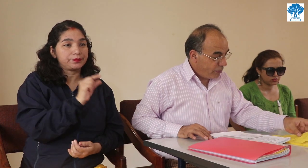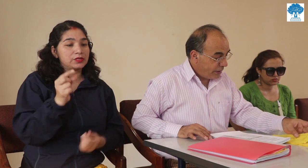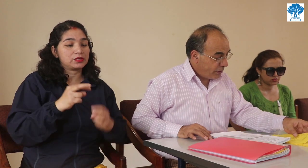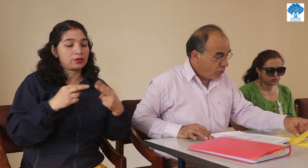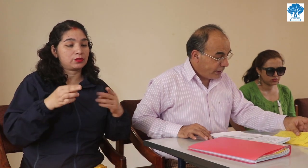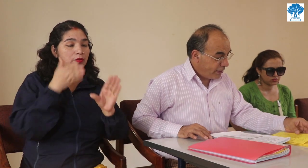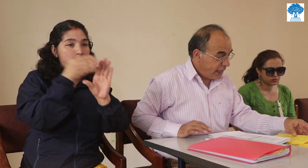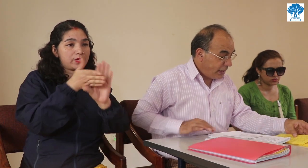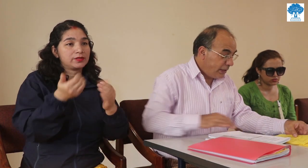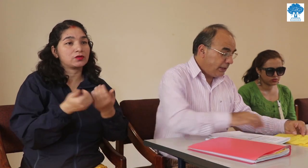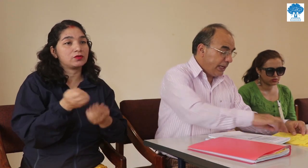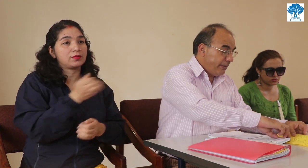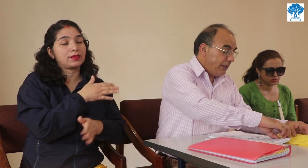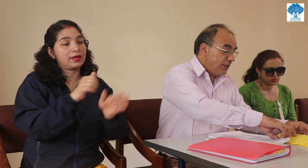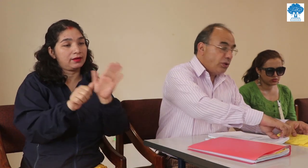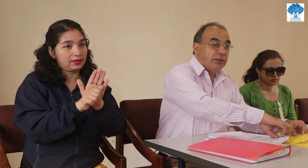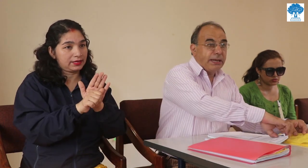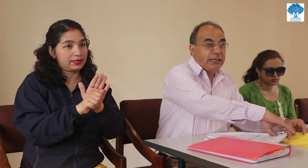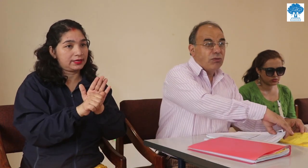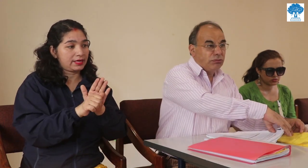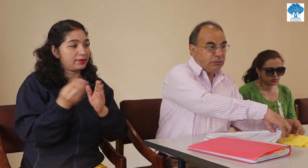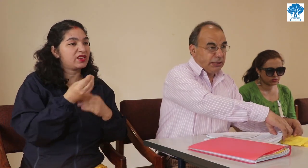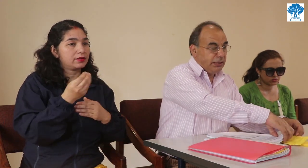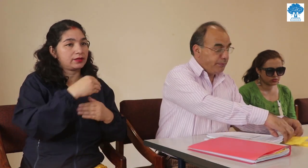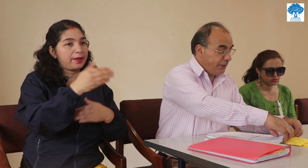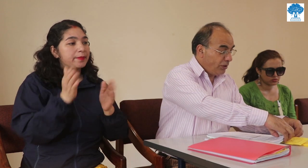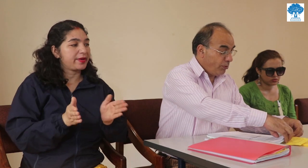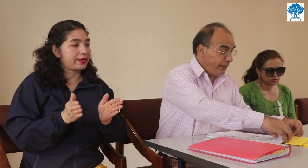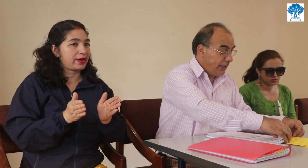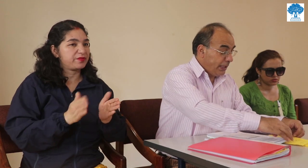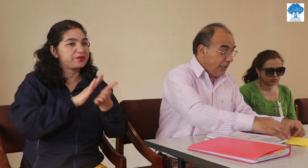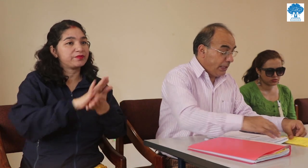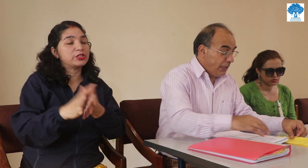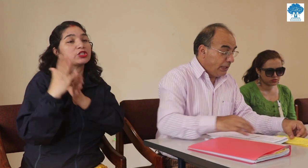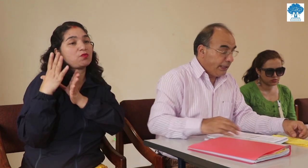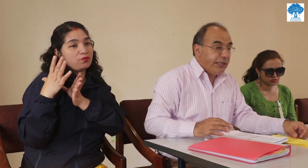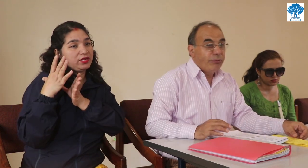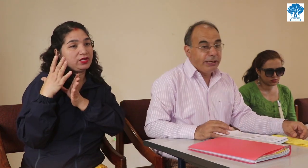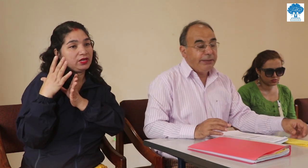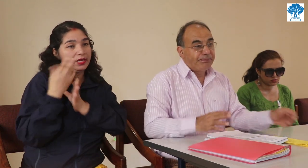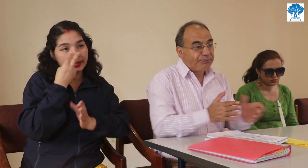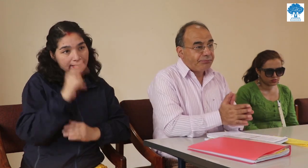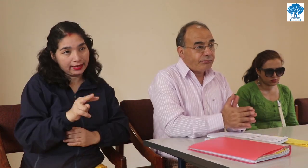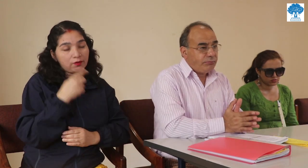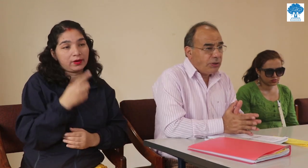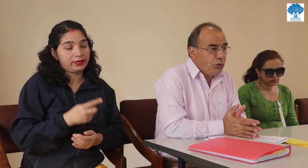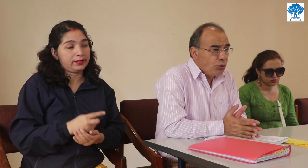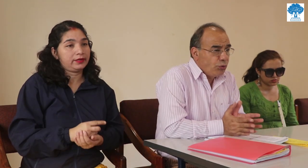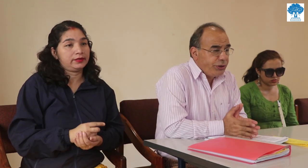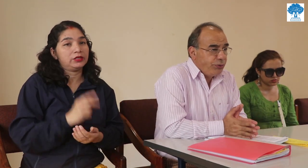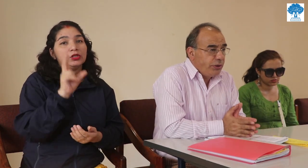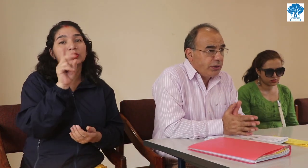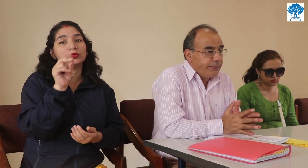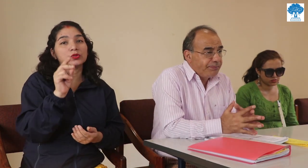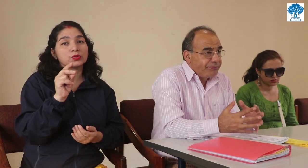विषयवस्तुमा प्रवेश गर्नुभन्दा अगाडि अलिकति हामीले हिस्टोरिकल ब्याकग्राउन्ड पृष्ठभूमि हेऱ्यौँ भने